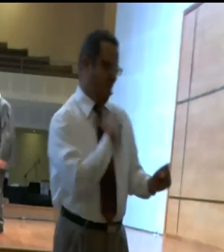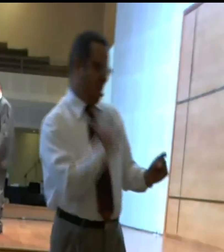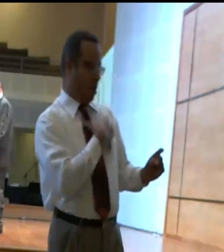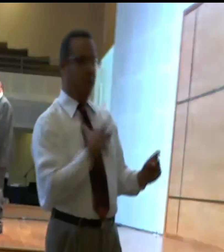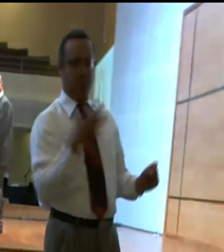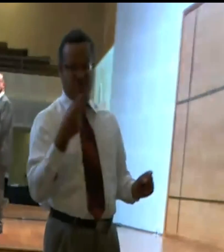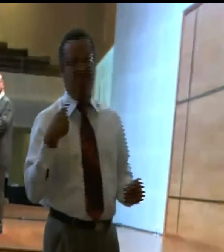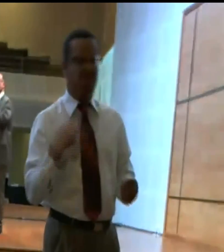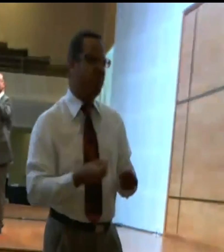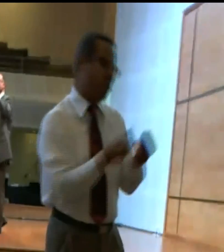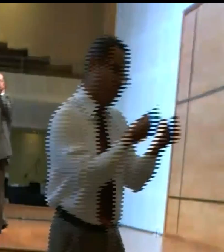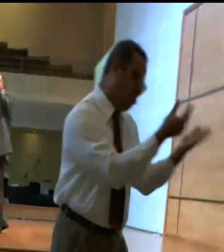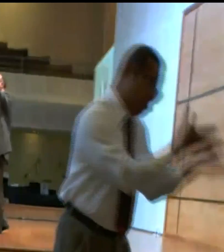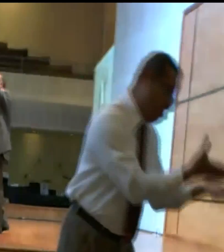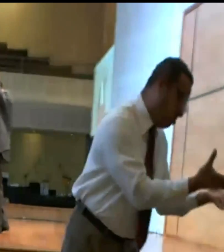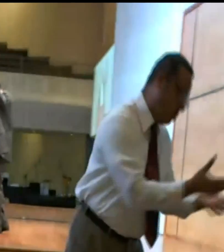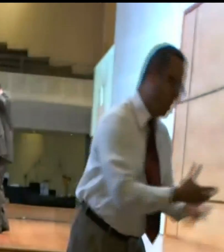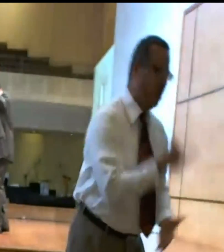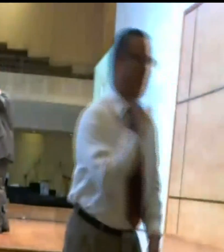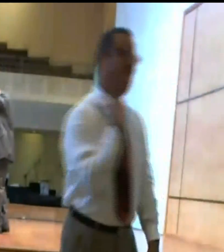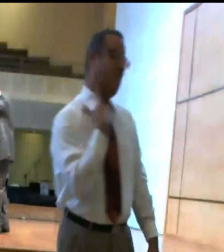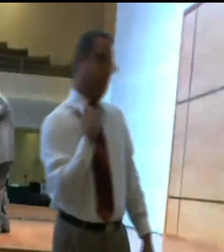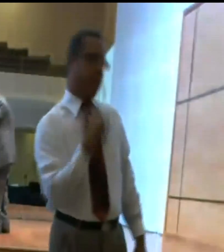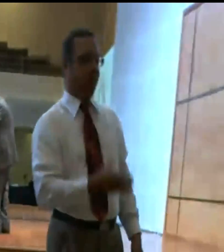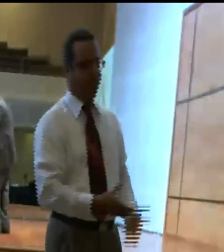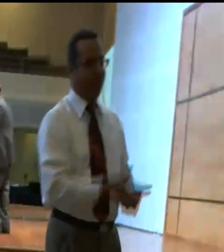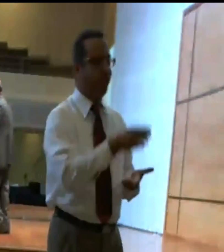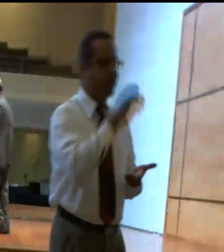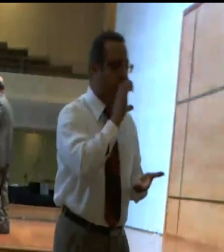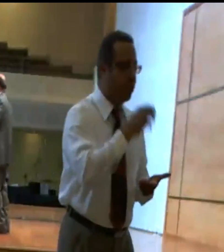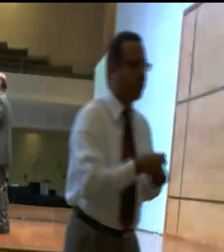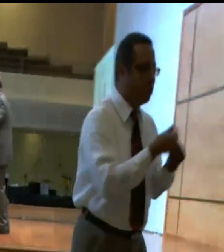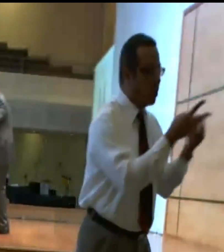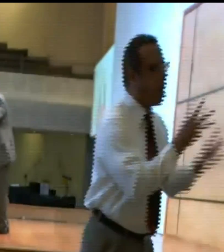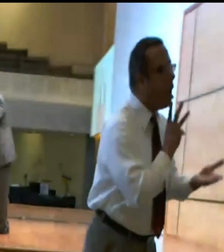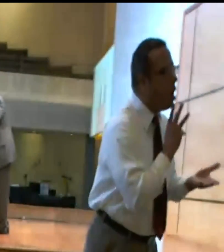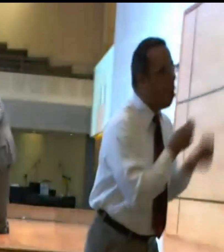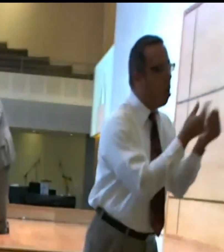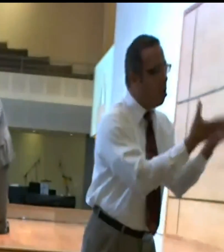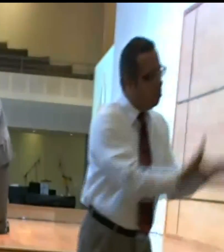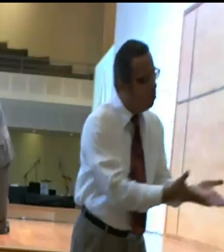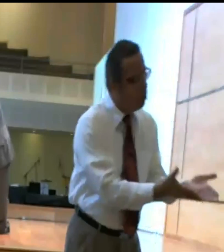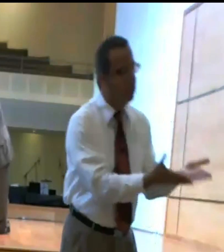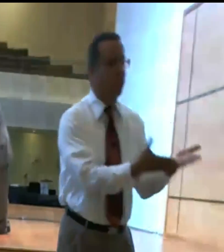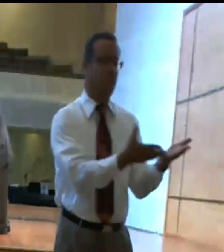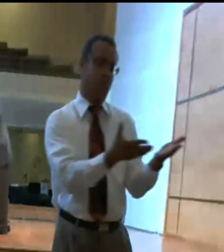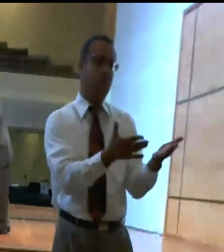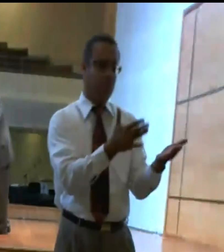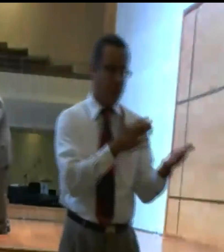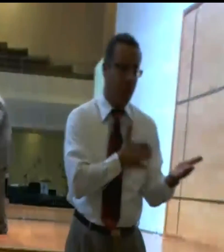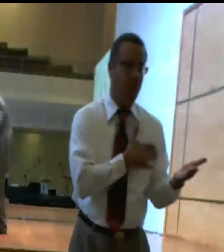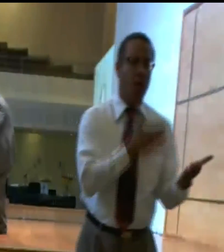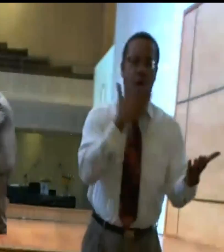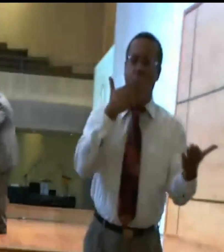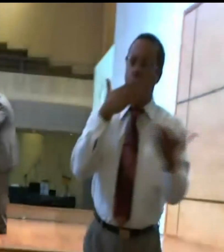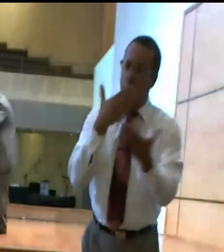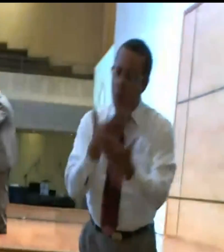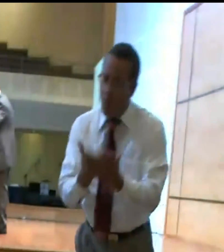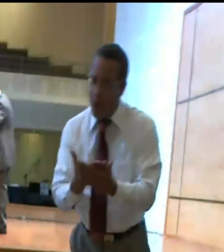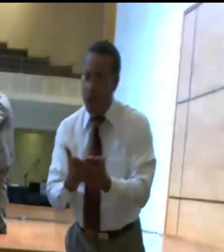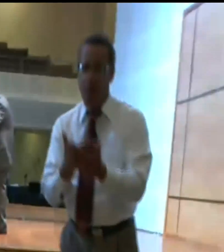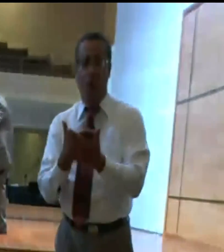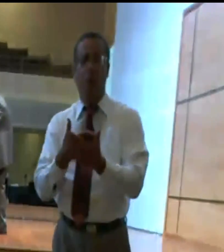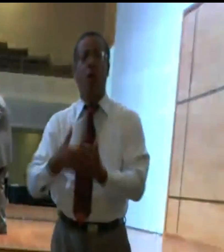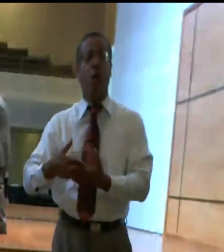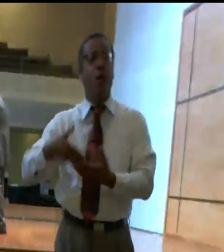beber. Pues haciendo esto, ascuas de fuego amontonará sobre su cabeza. No seas vencido de lo malo, vence con el